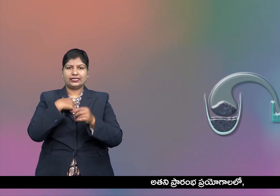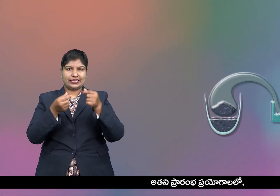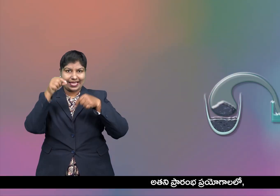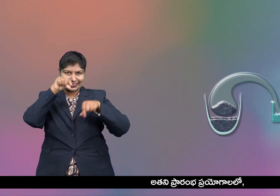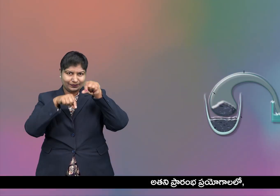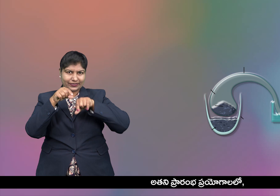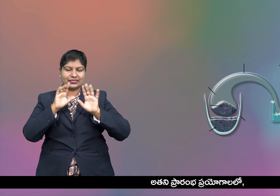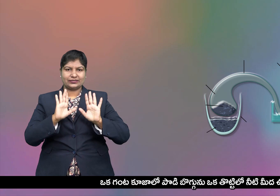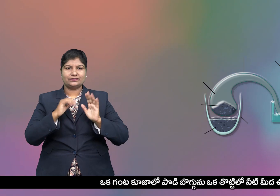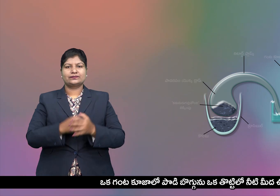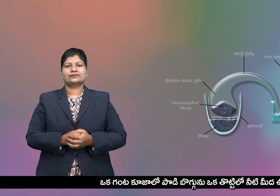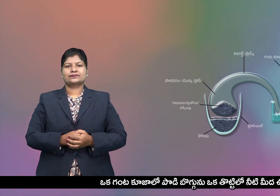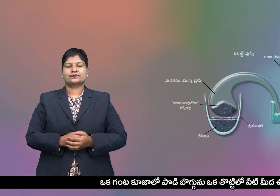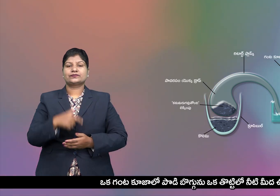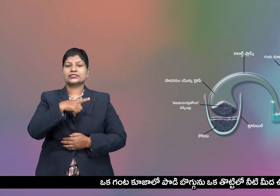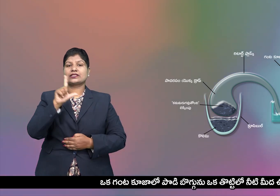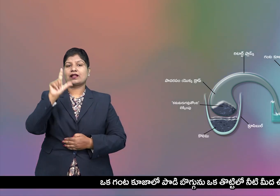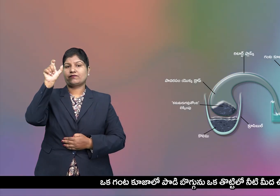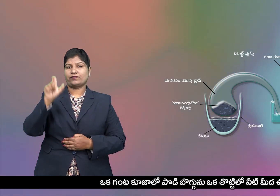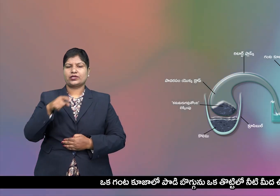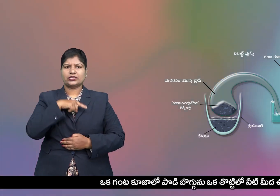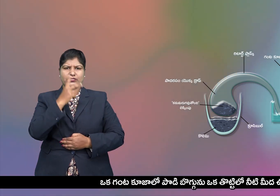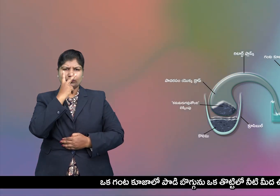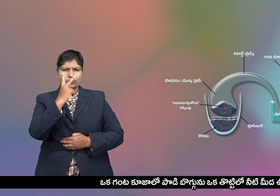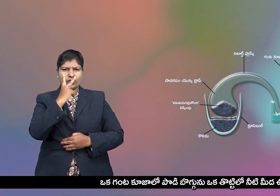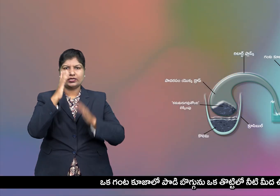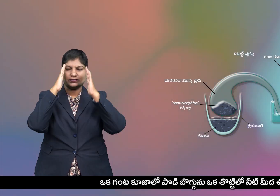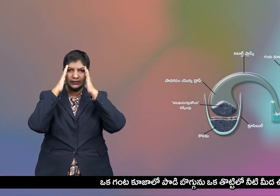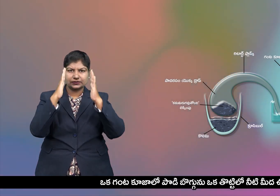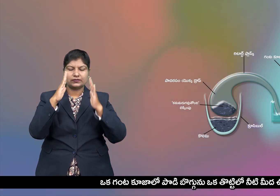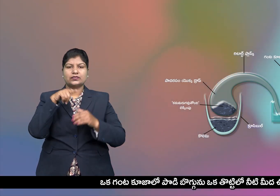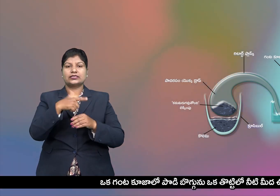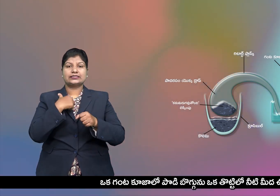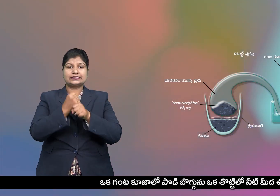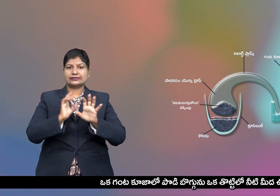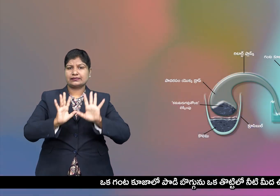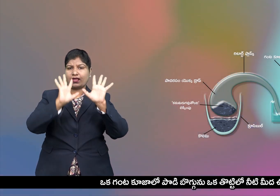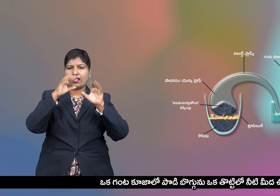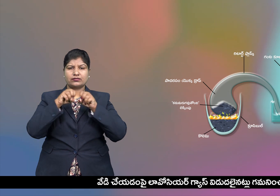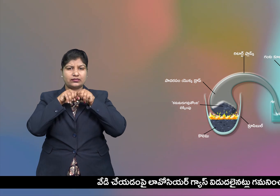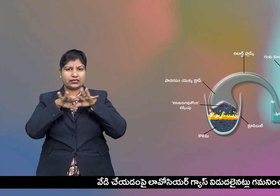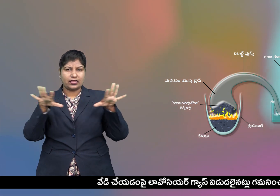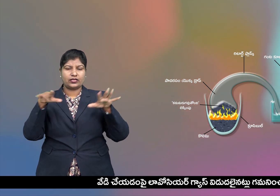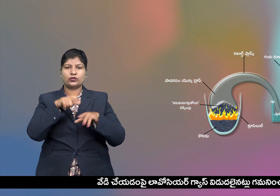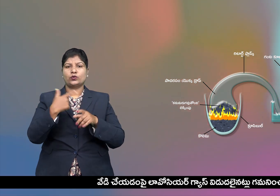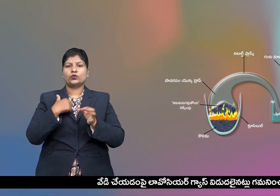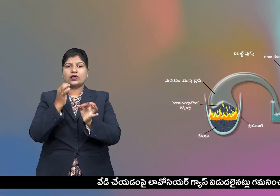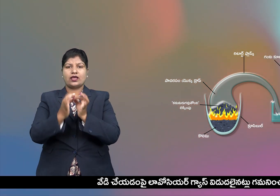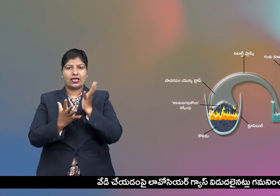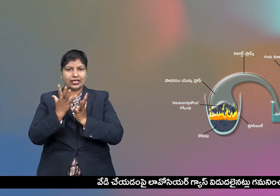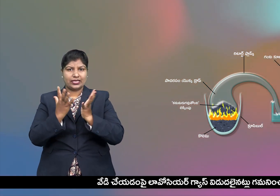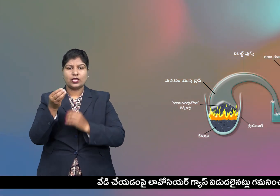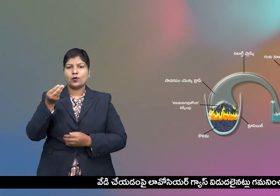ప్రయోగాలలో 1 గంట కూజాలో పొడి బొగ్గును ఒక తొట్టిలో నీటిమీద ఉంచి వేడి